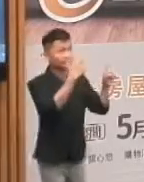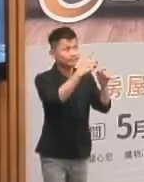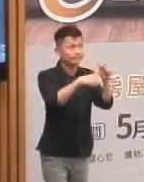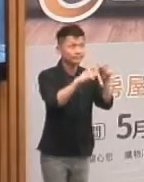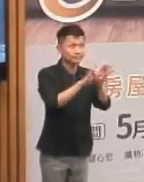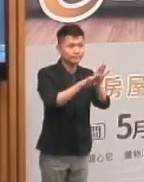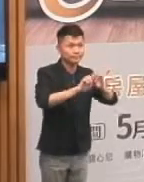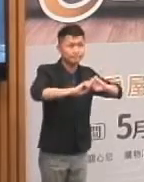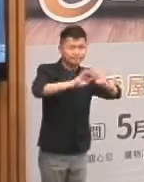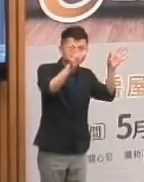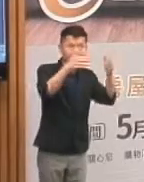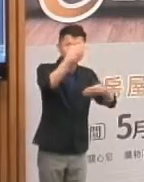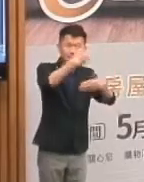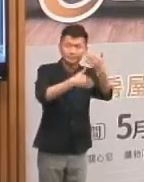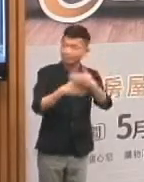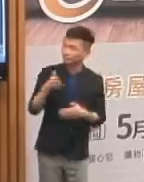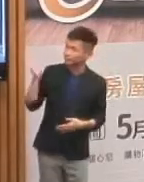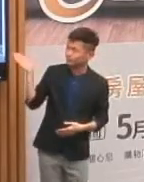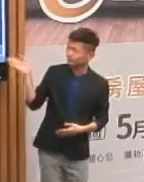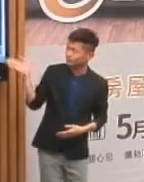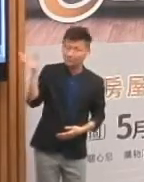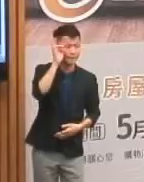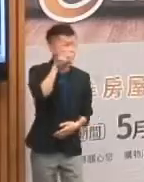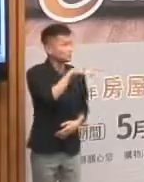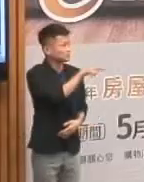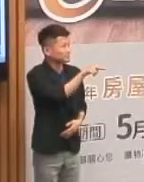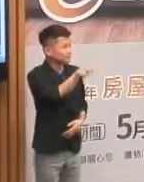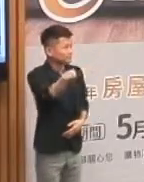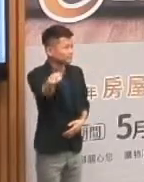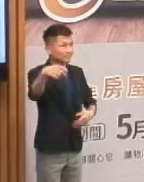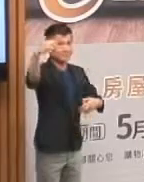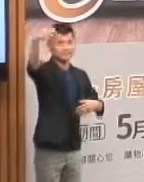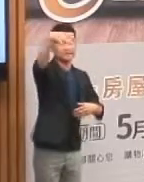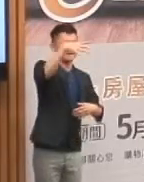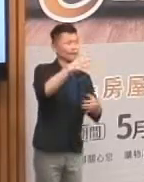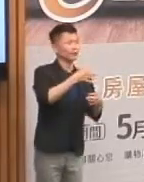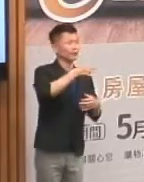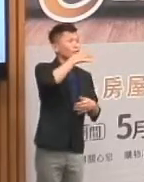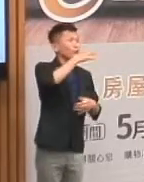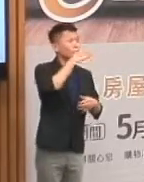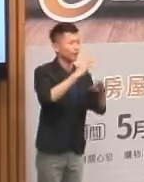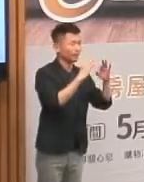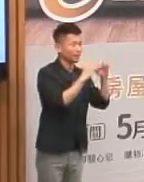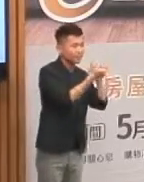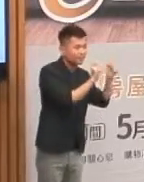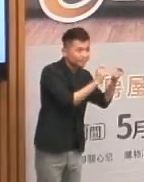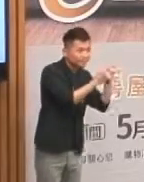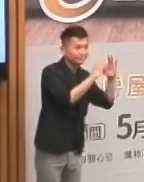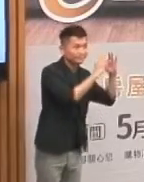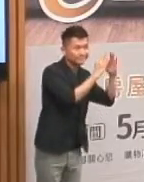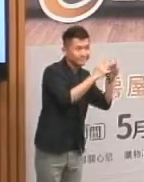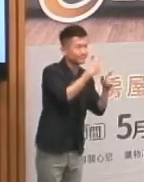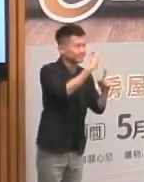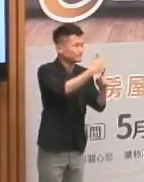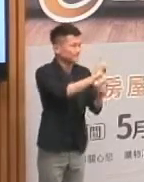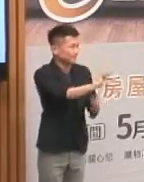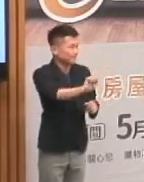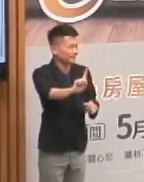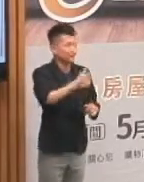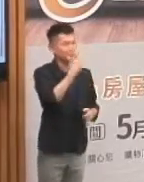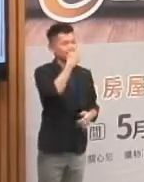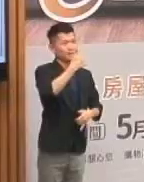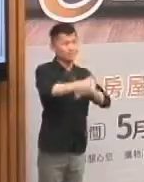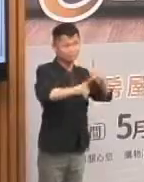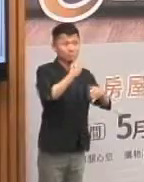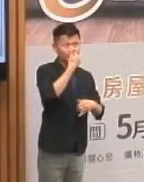片。 你看这个地方，采光好，地点好，而且银行、便利商店附近生活机能相当好哦。